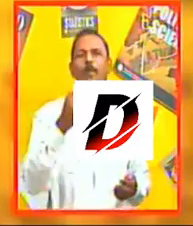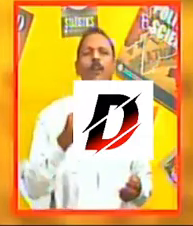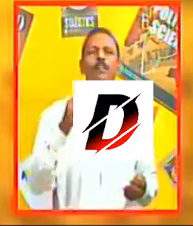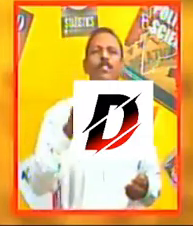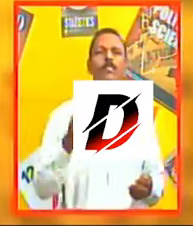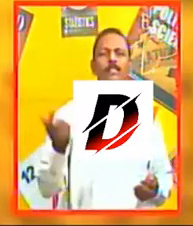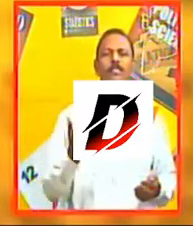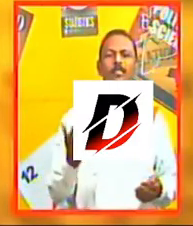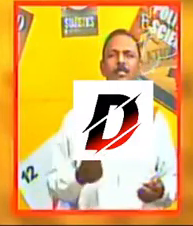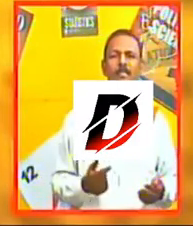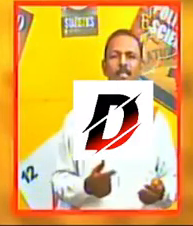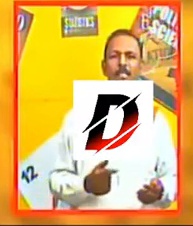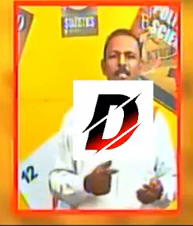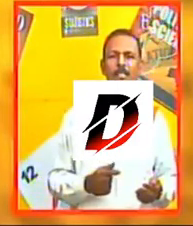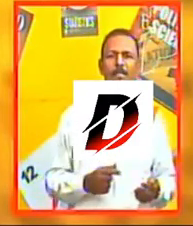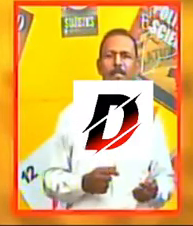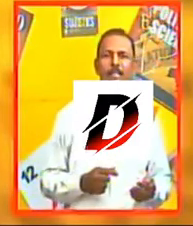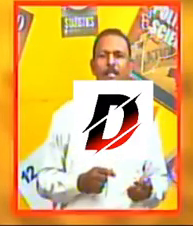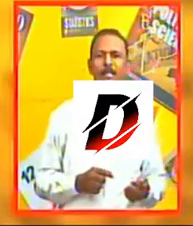சார் அந்த பாடல் அப்படின்னு பார்த்தோம்னா,